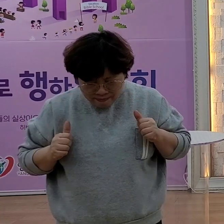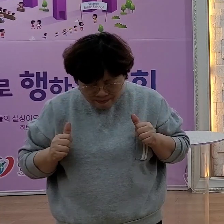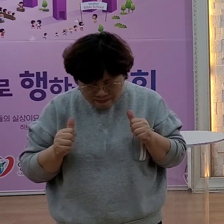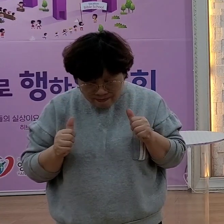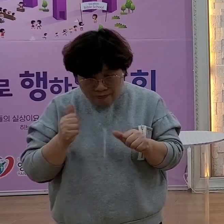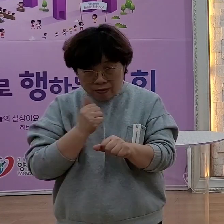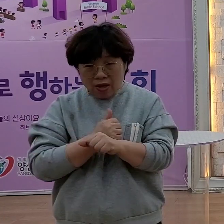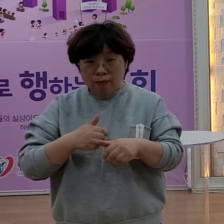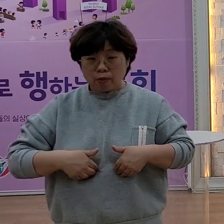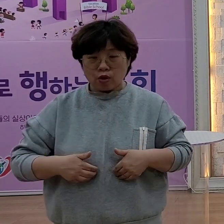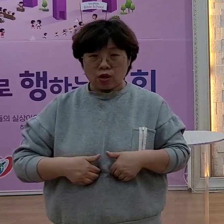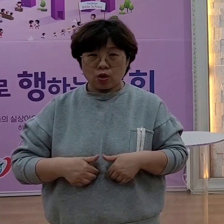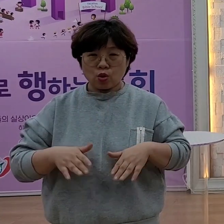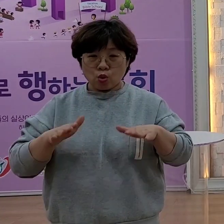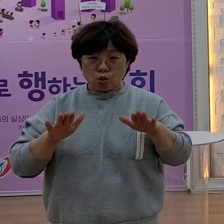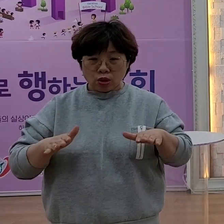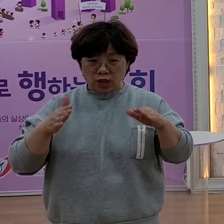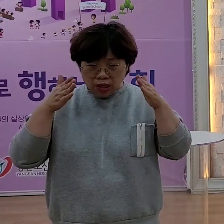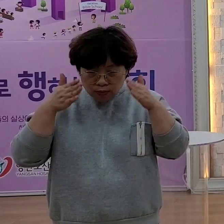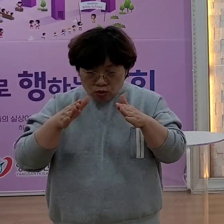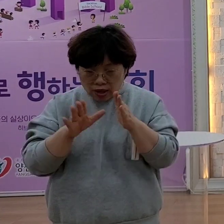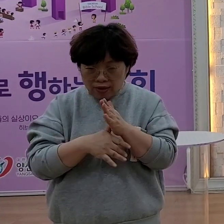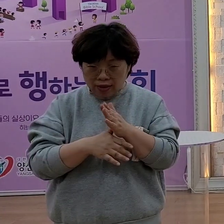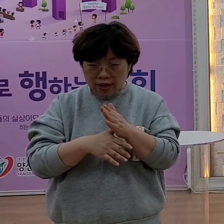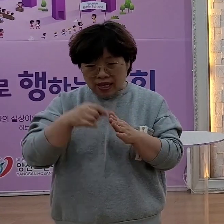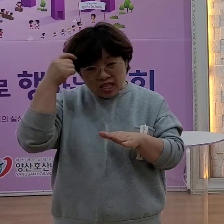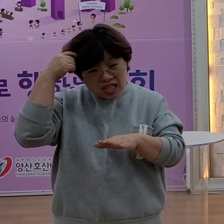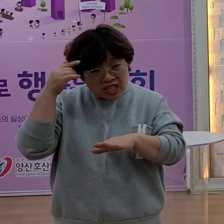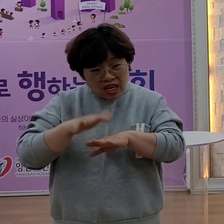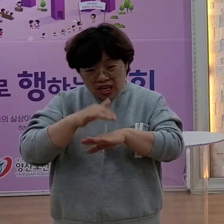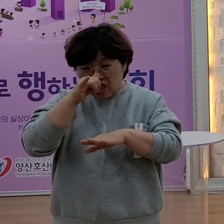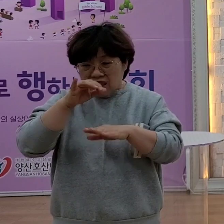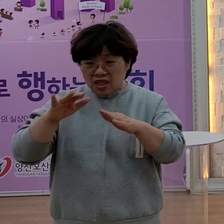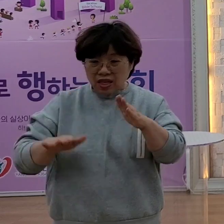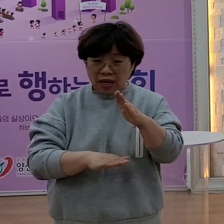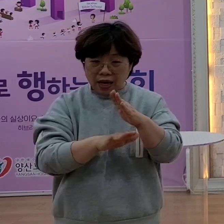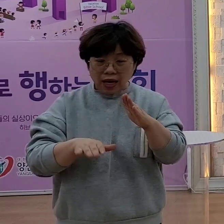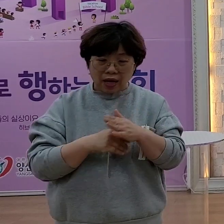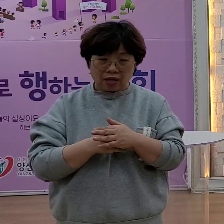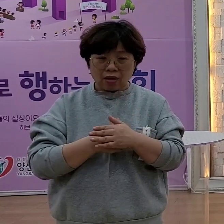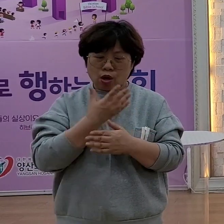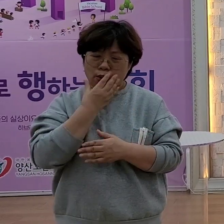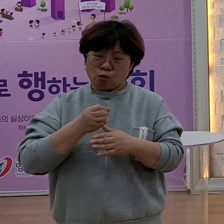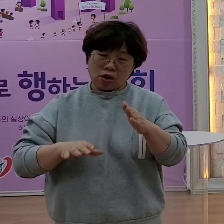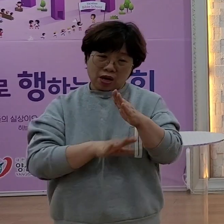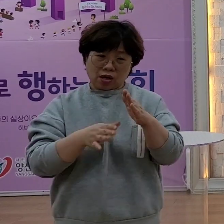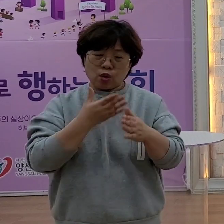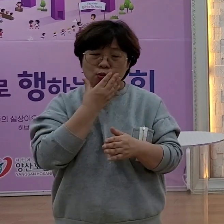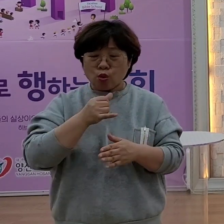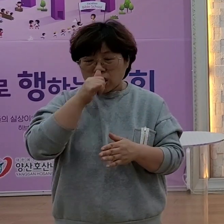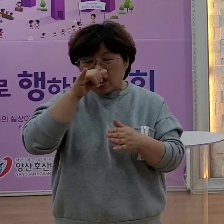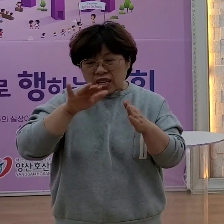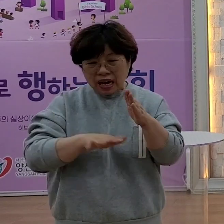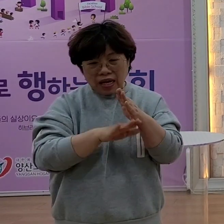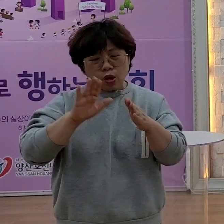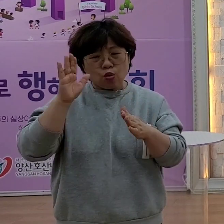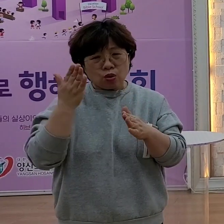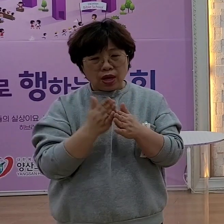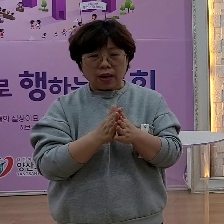초점을 잡으면 가장 지혜로운 가정, 행복한 가정, 복된 가정이 된다는 이 원리를, 지혜를 주셨다는